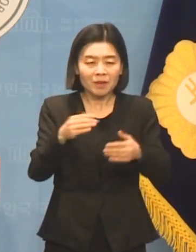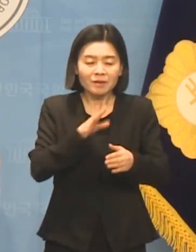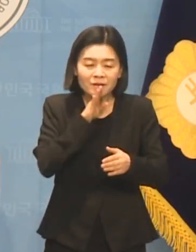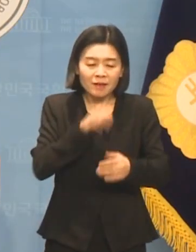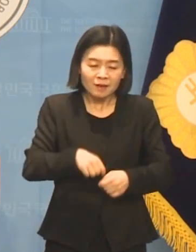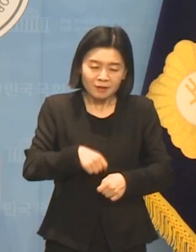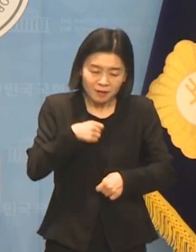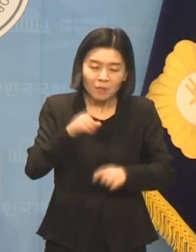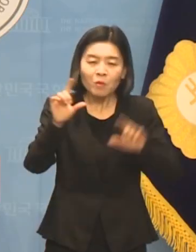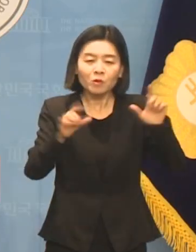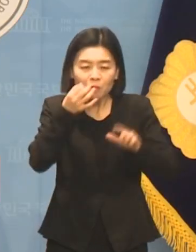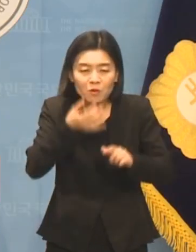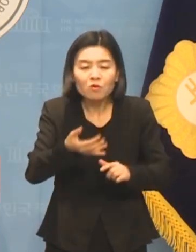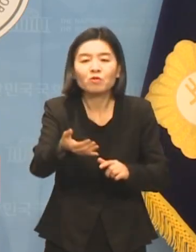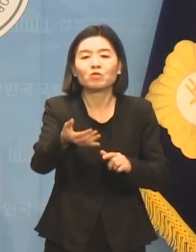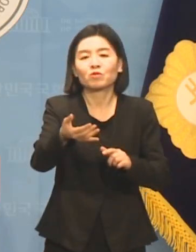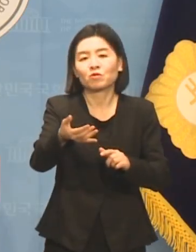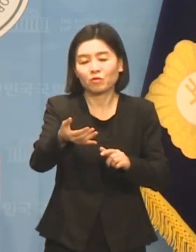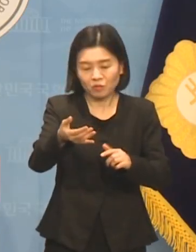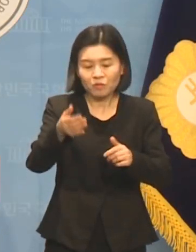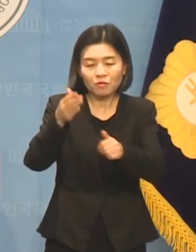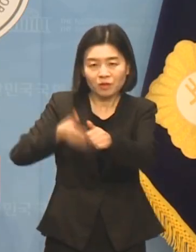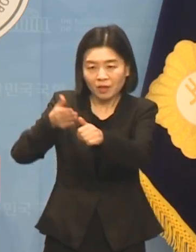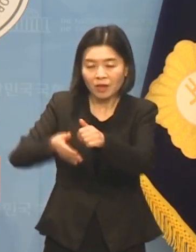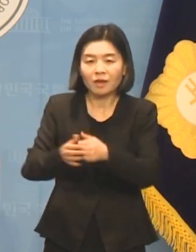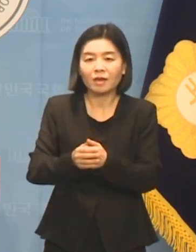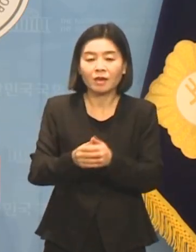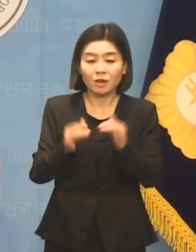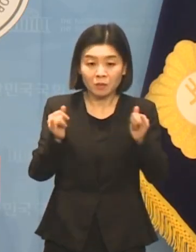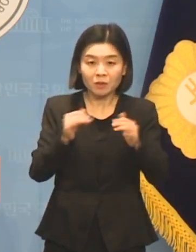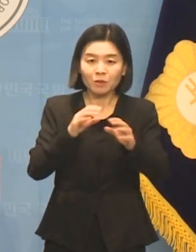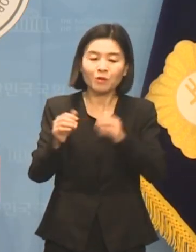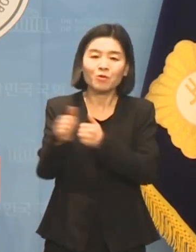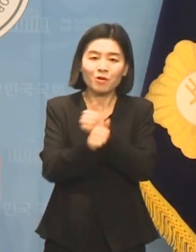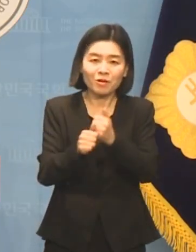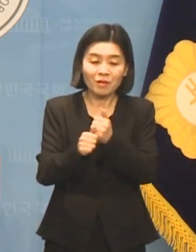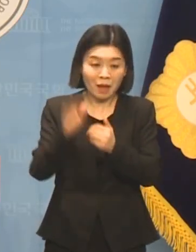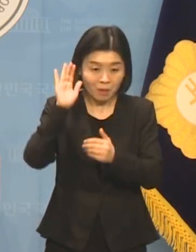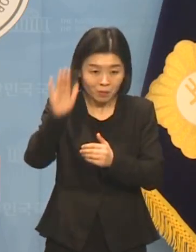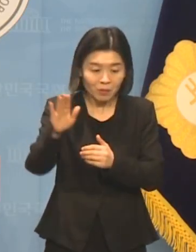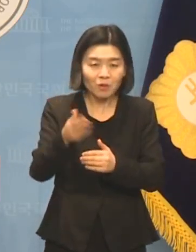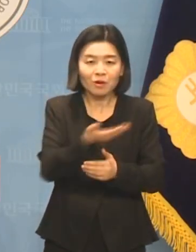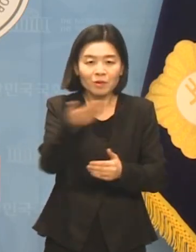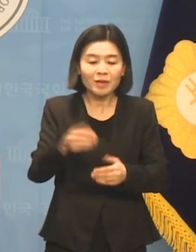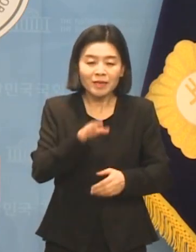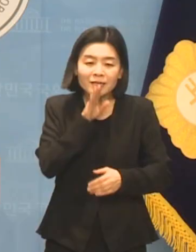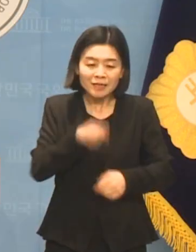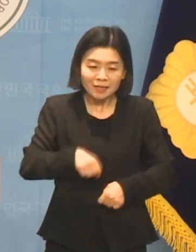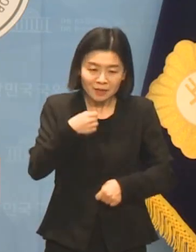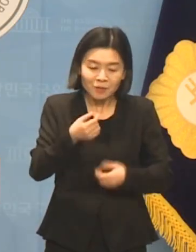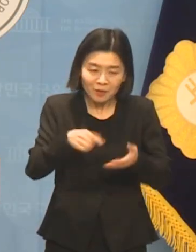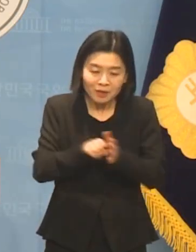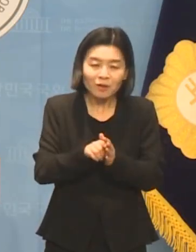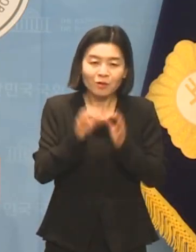바랍니다. 국민소통위원회는 앞으로도 국민께 진실을 알릴 수 있도록 최선의 노력을 다하겠습니다.